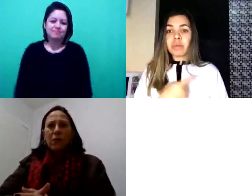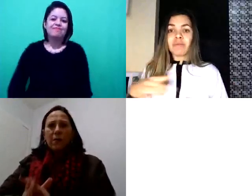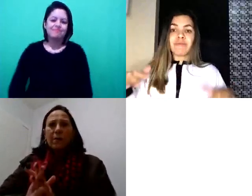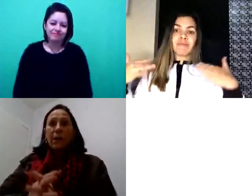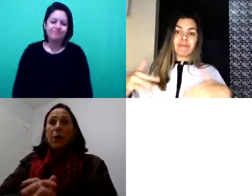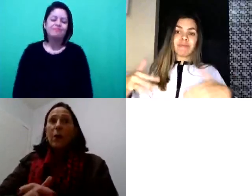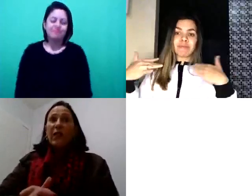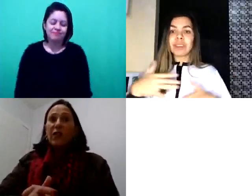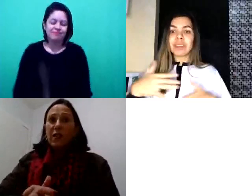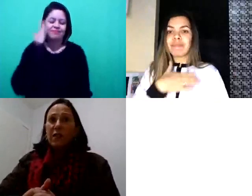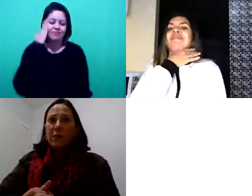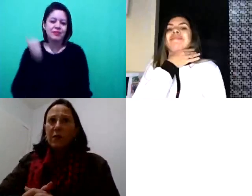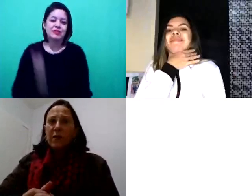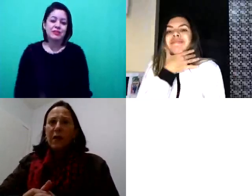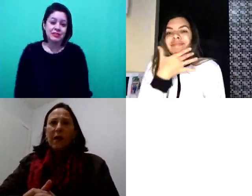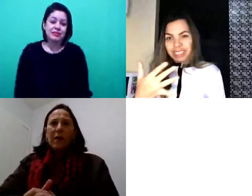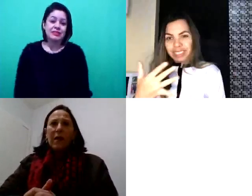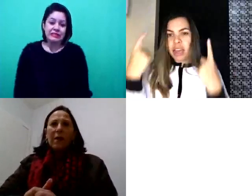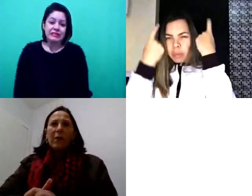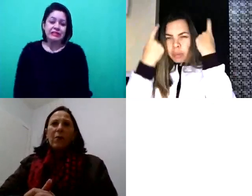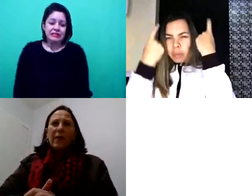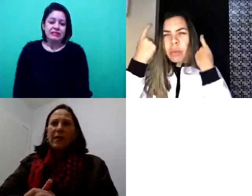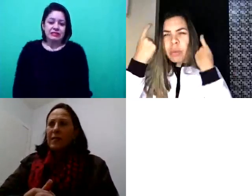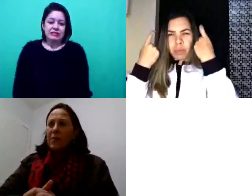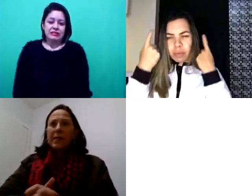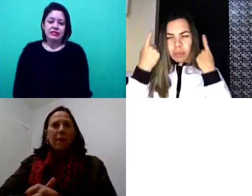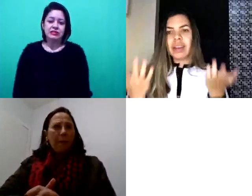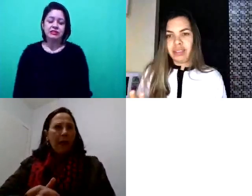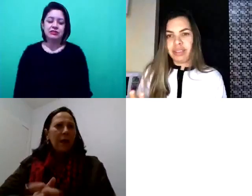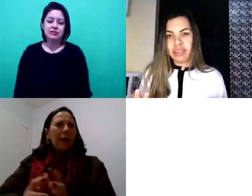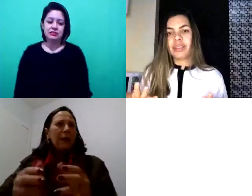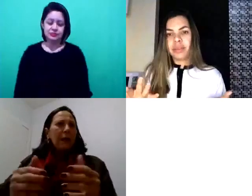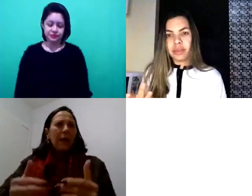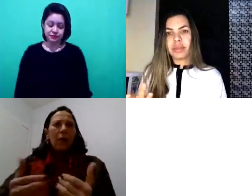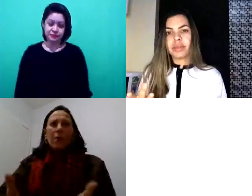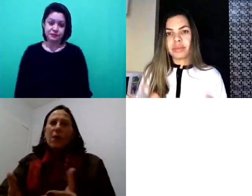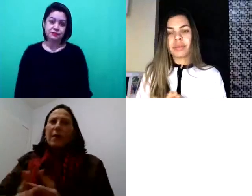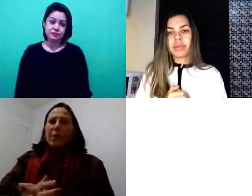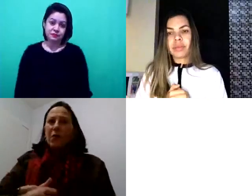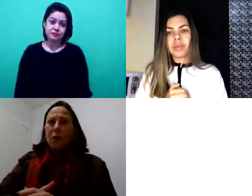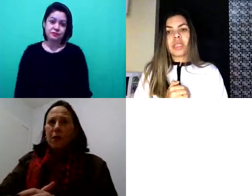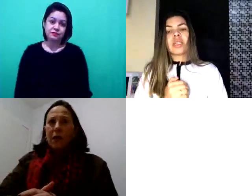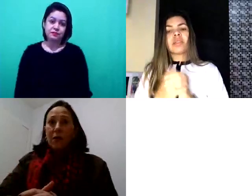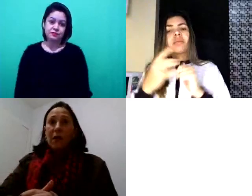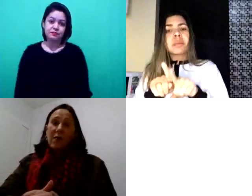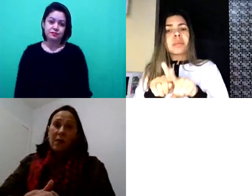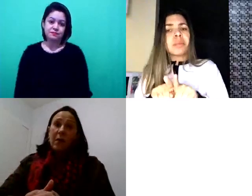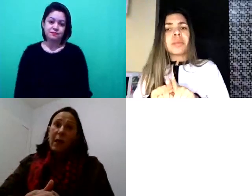pescoço, preocupadíssimos, né? Preocupadíssimas também de que como nós daremos conta e nós queremos fazer um